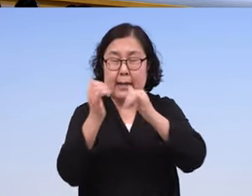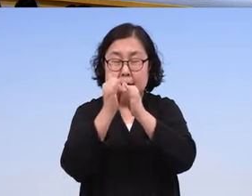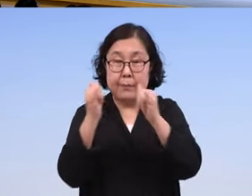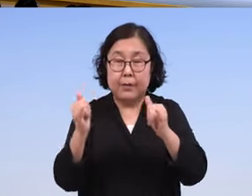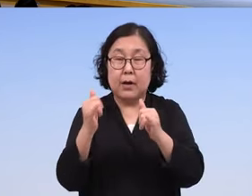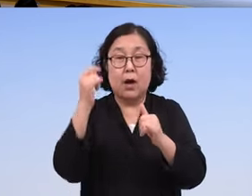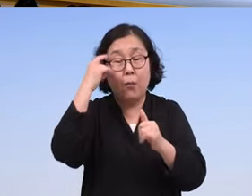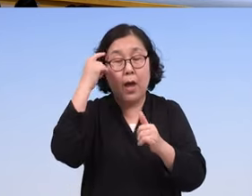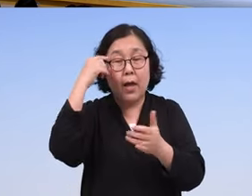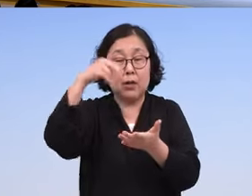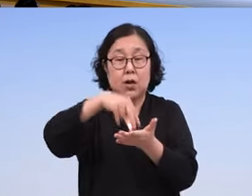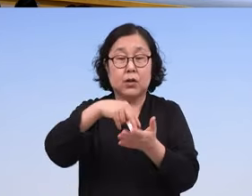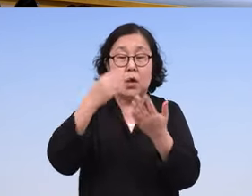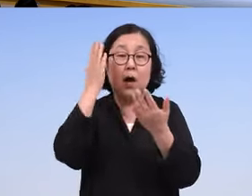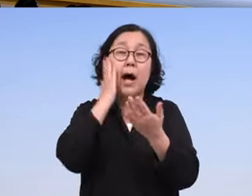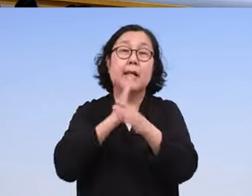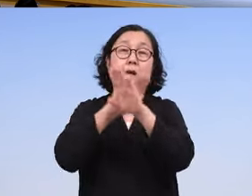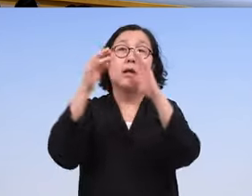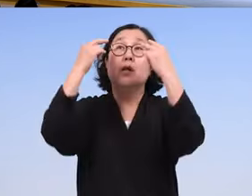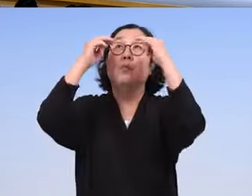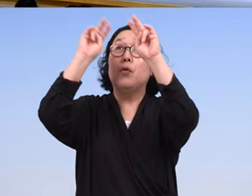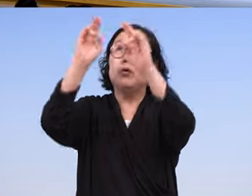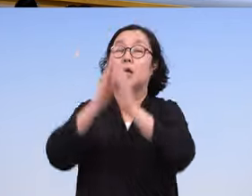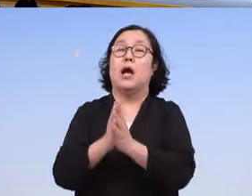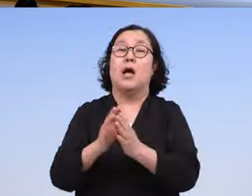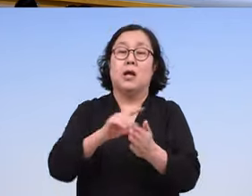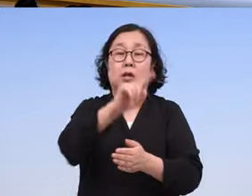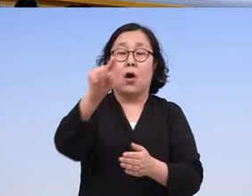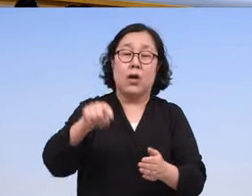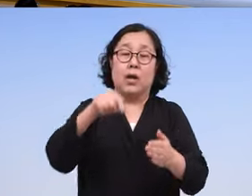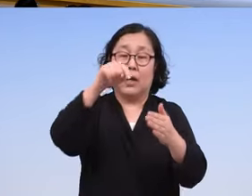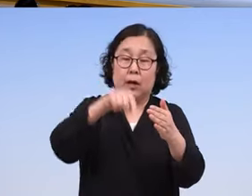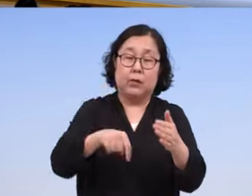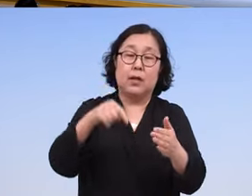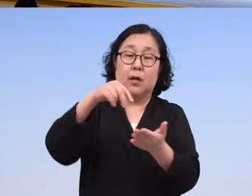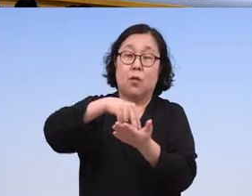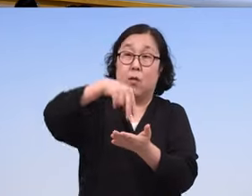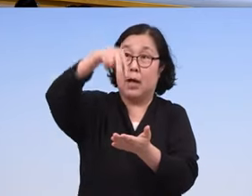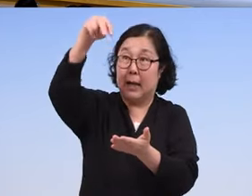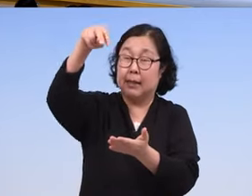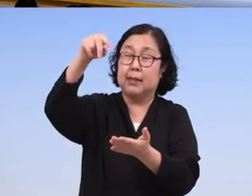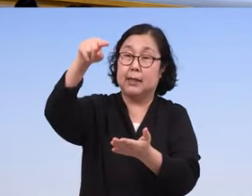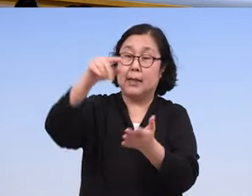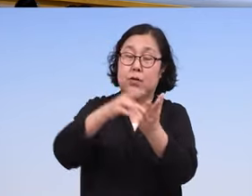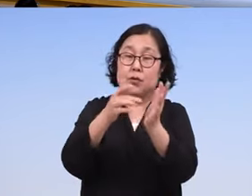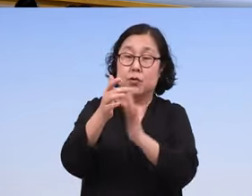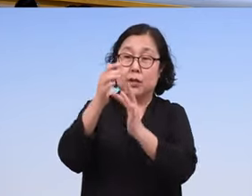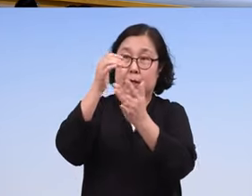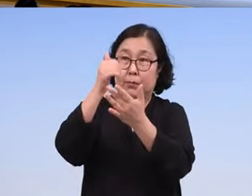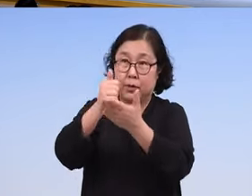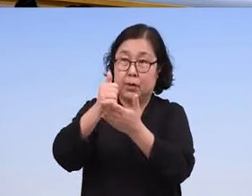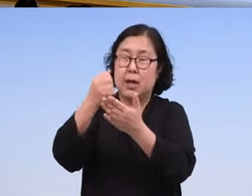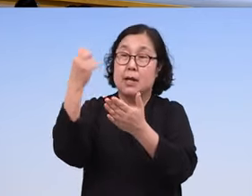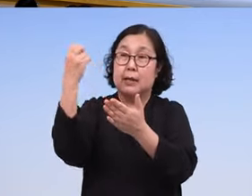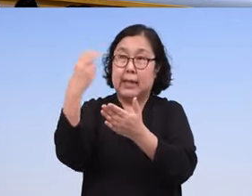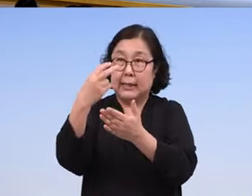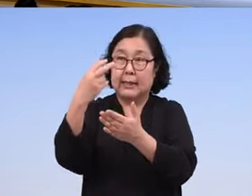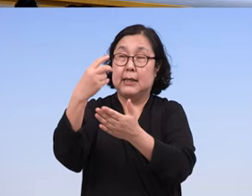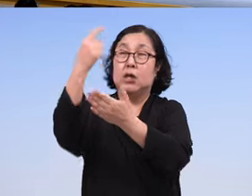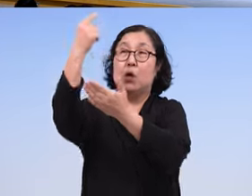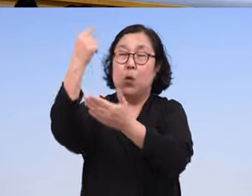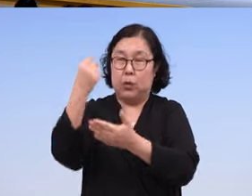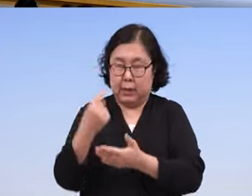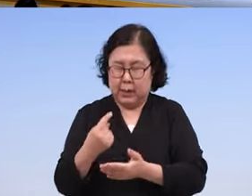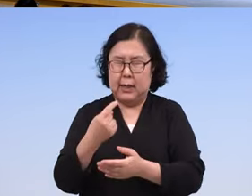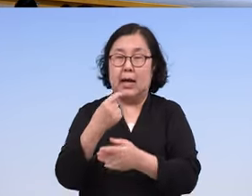사람들아 어찌하여 서서 하늘을 쳐다보느냐. 너희 가운데서 하늘로 올려지신 이 예수는 하늘로 가심을 본